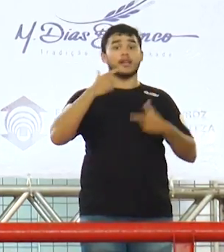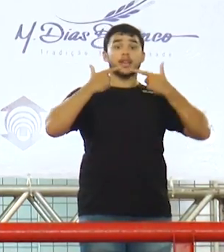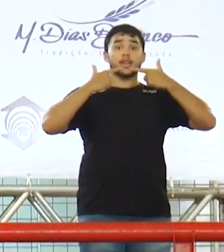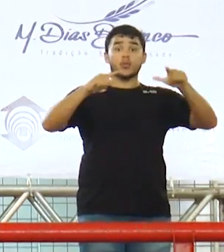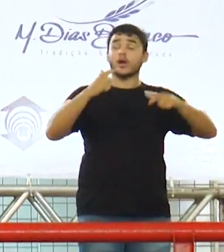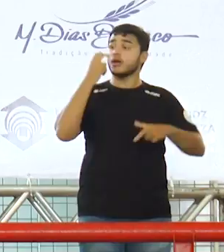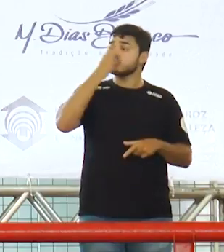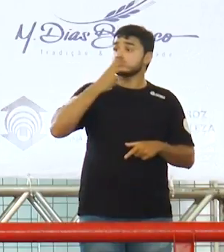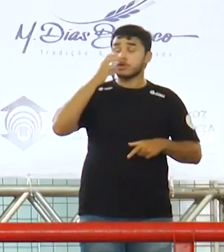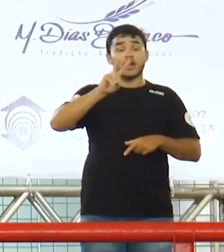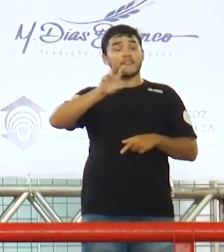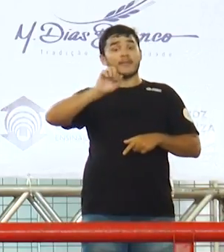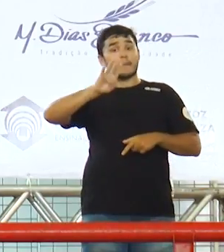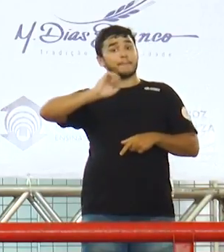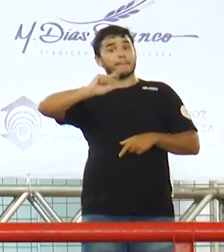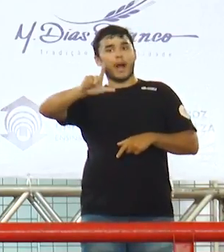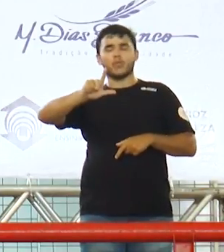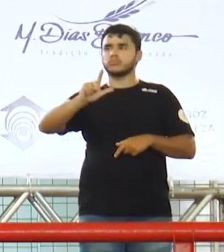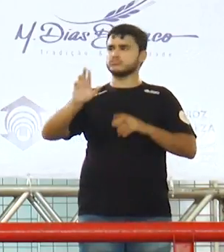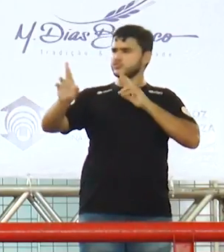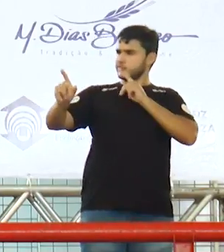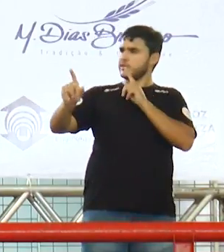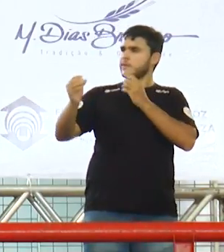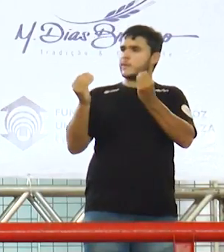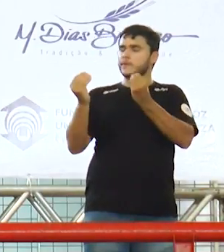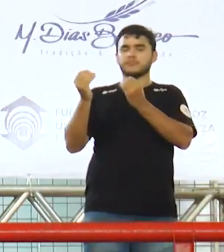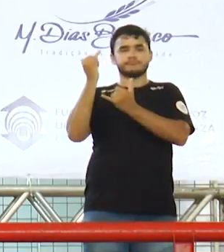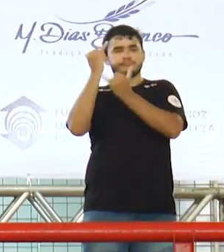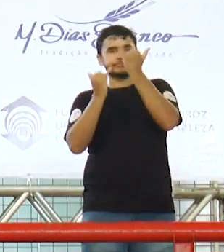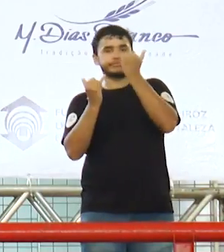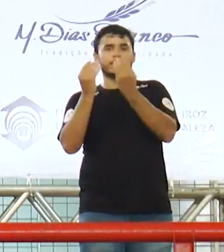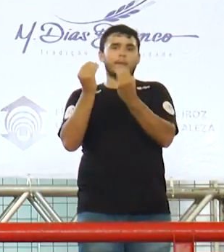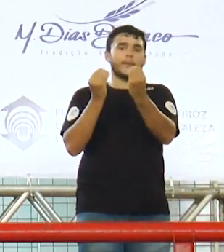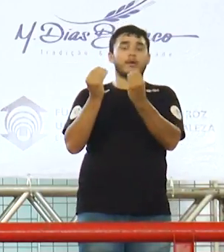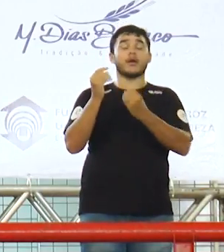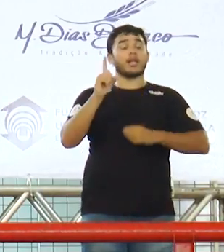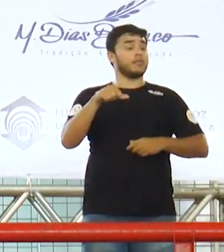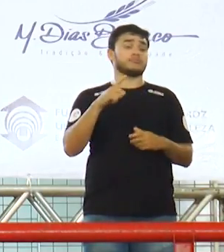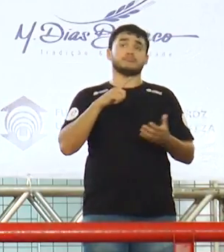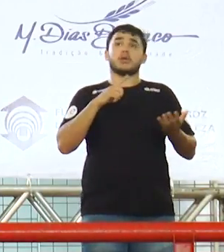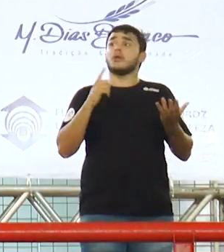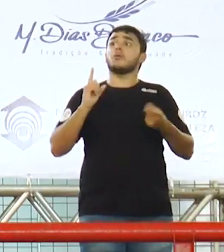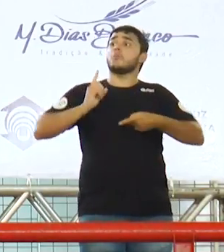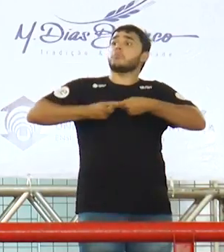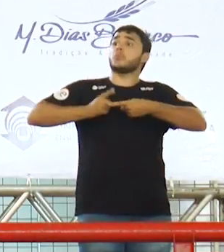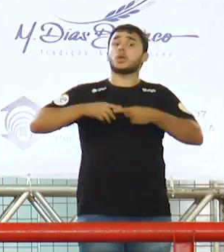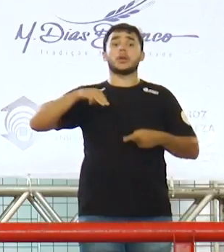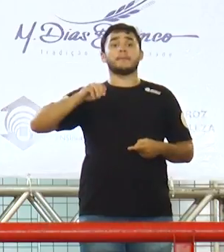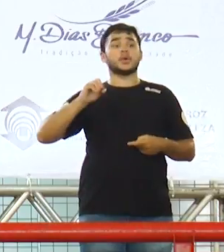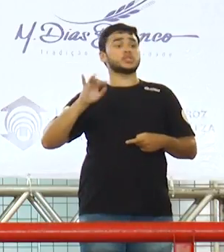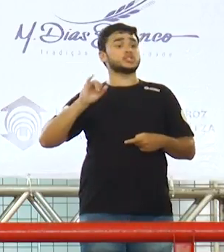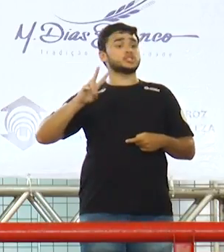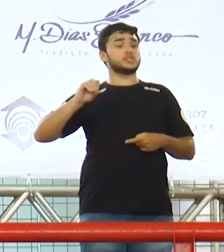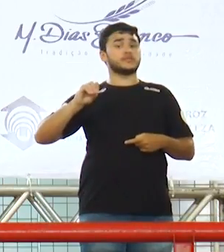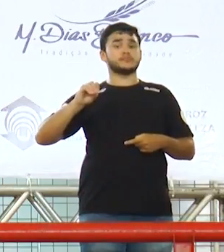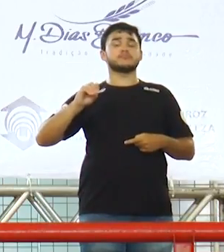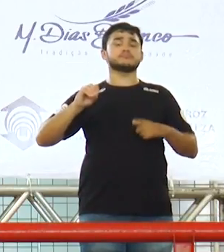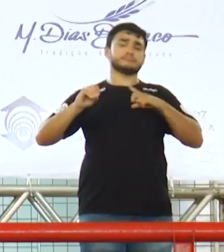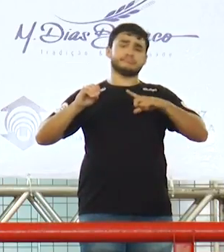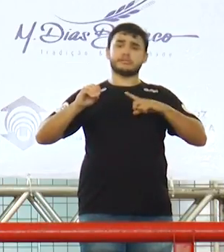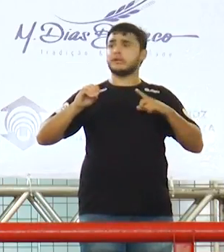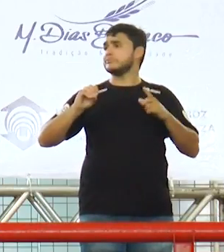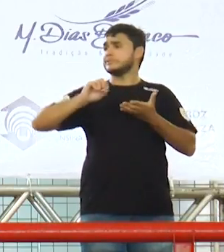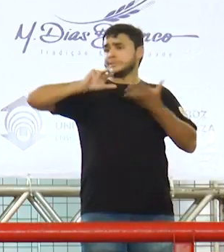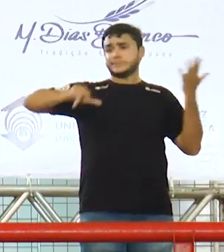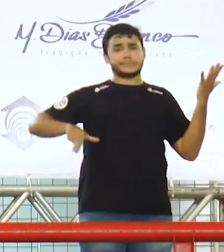sujeita a variações. E essas variações se dão pelos mais diversos